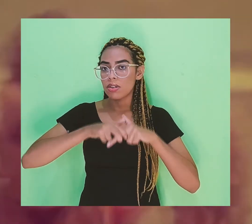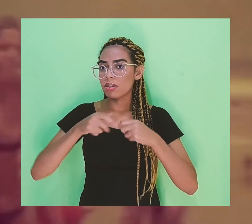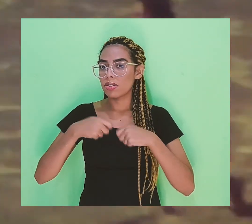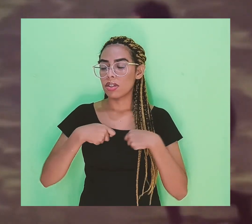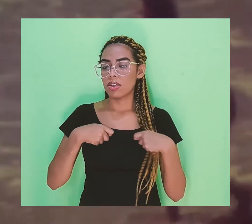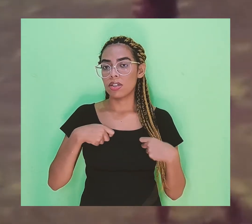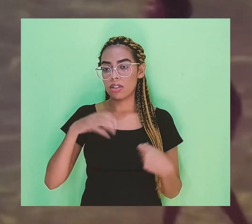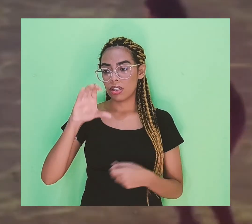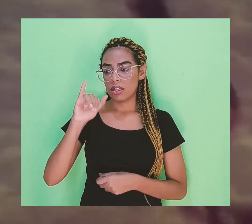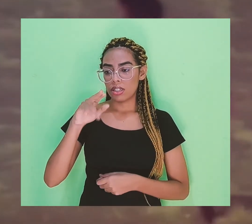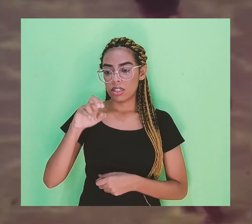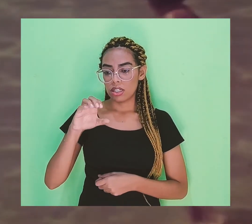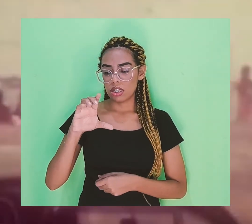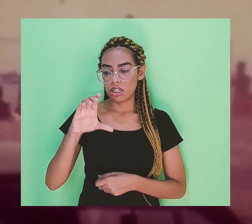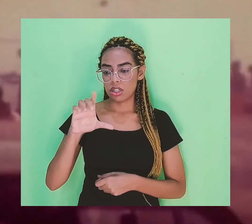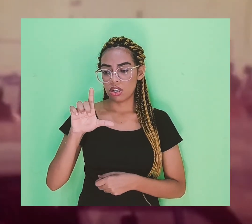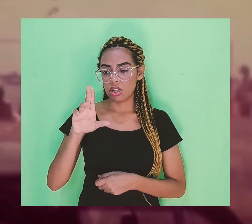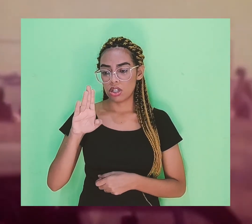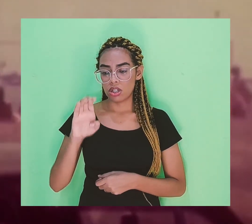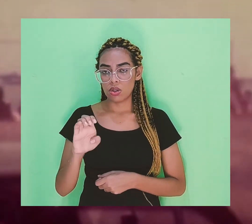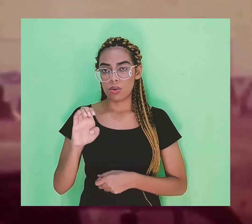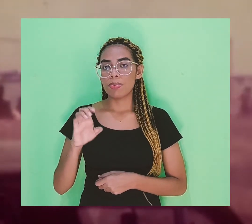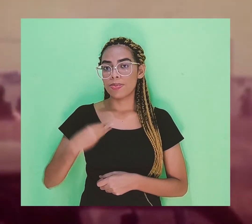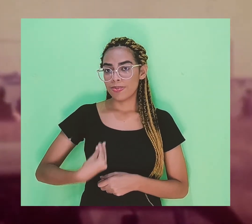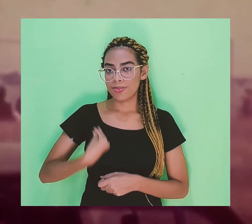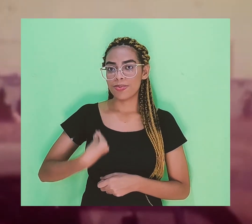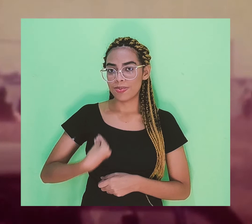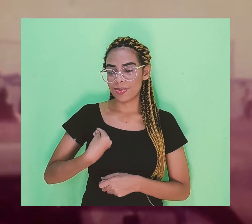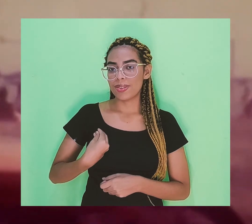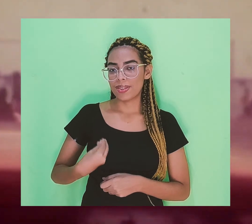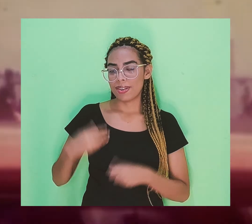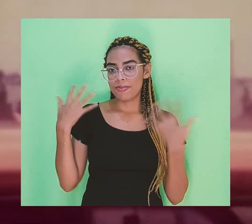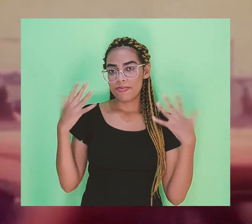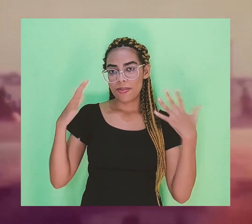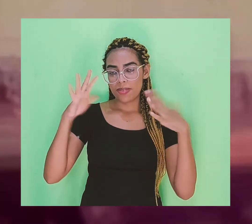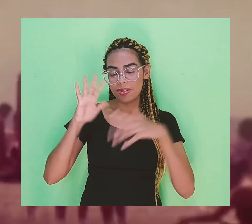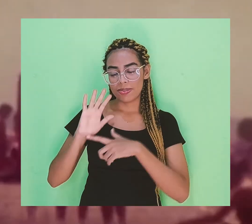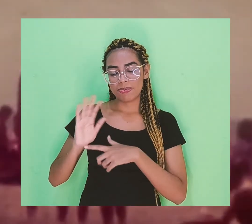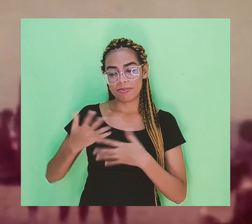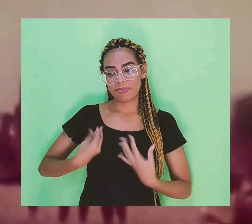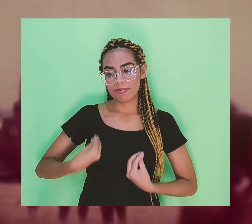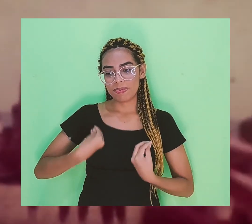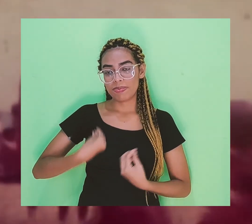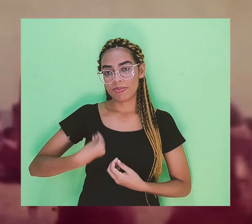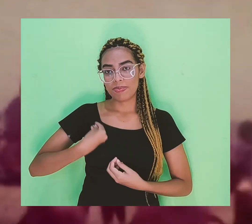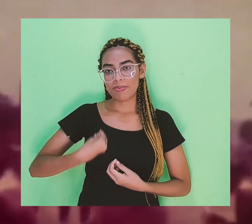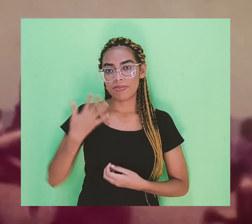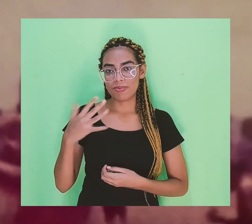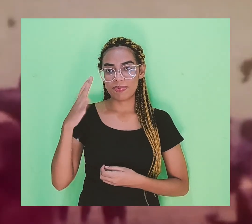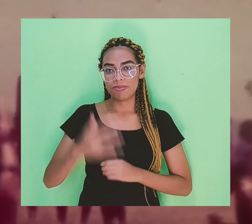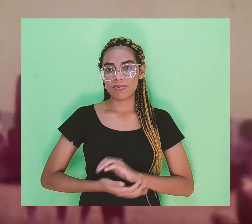deixar claro que cineclubes existem, né? Cineclubes existem. E vida longa ao Ciclo CE e o Comer Meu